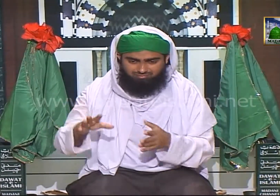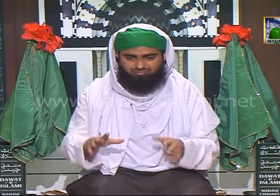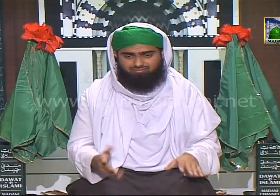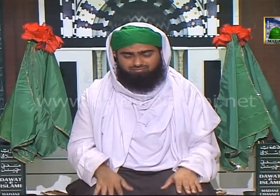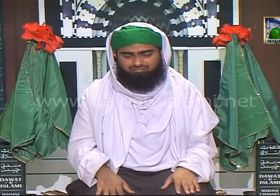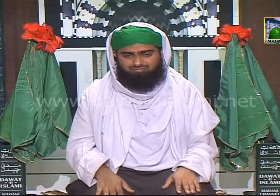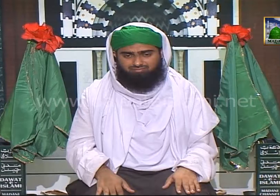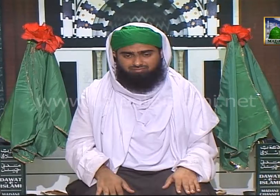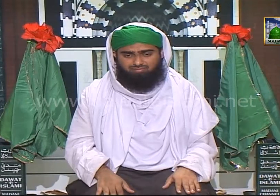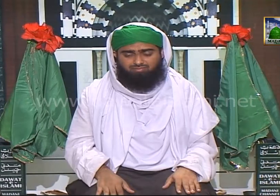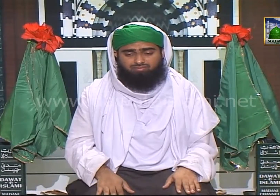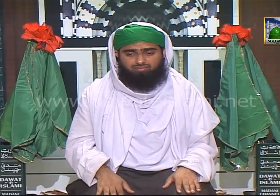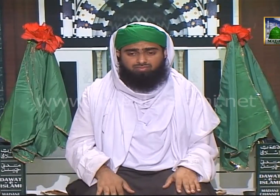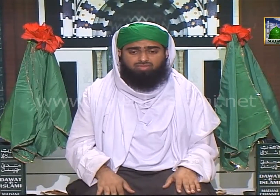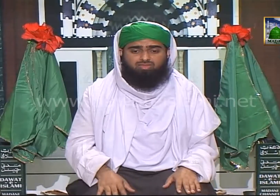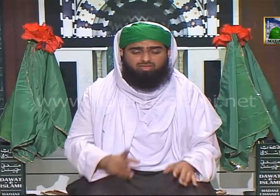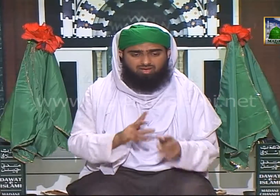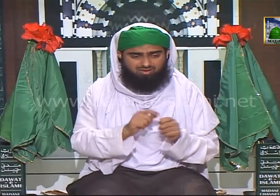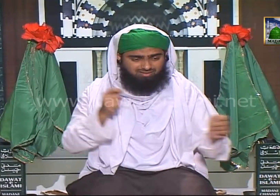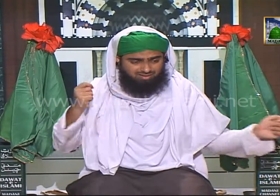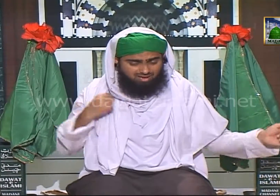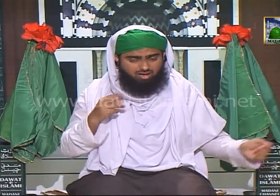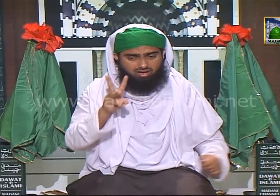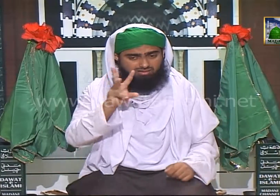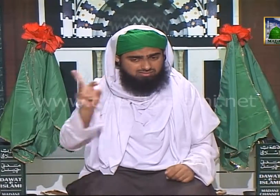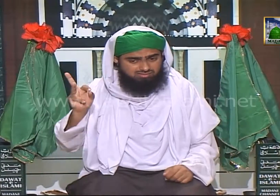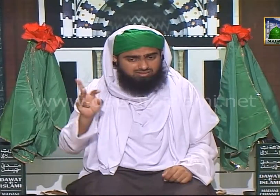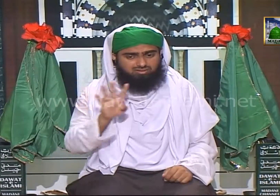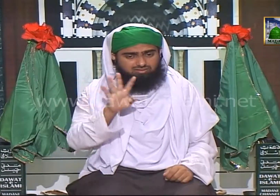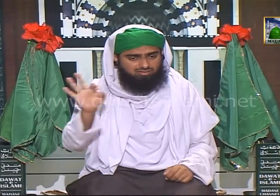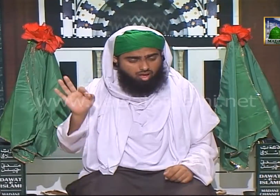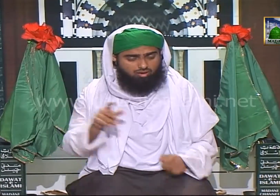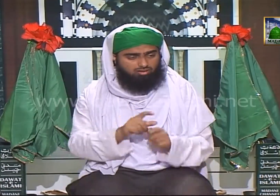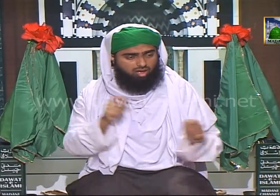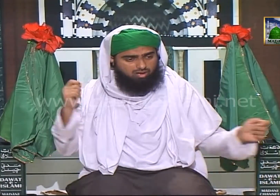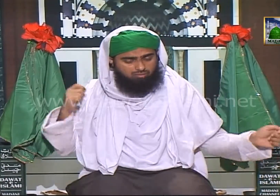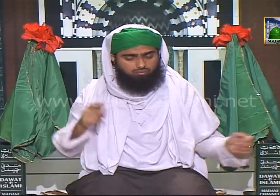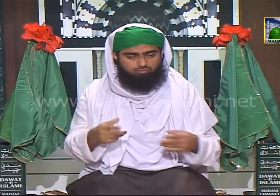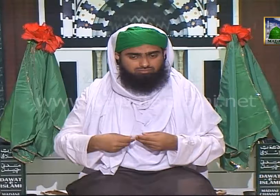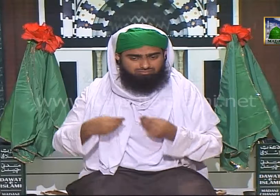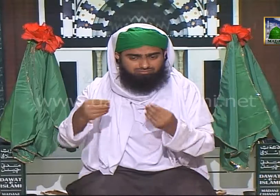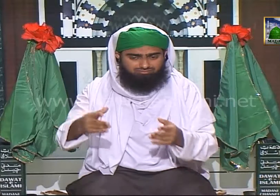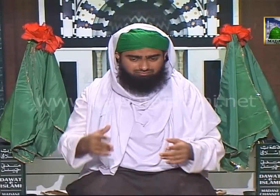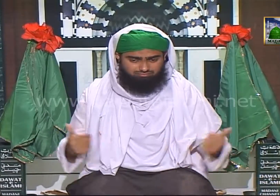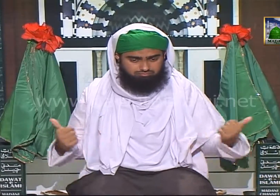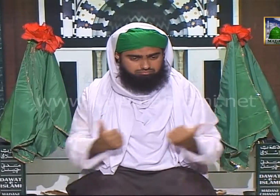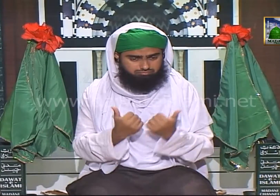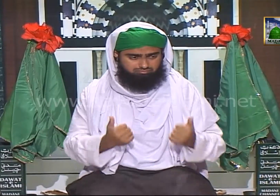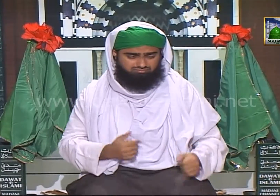ہے, 30-40 گز لے لے گا, شاید پوری دیہڑی اسی سے نکلے. آپ نے مقابلہ کیا کہ نہیں, بھوکا رہوں گا لیکن اس کو